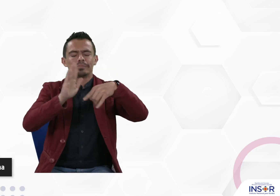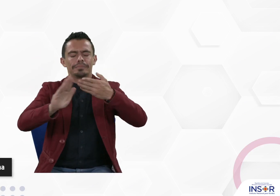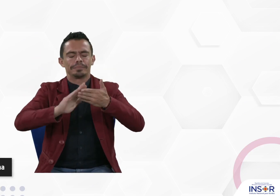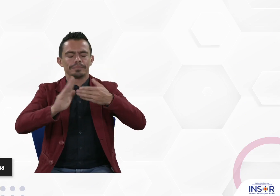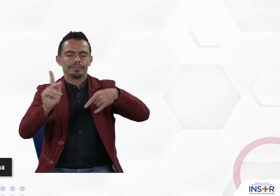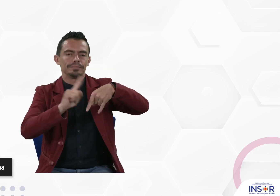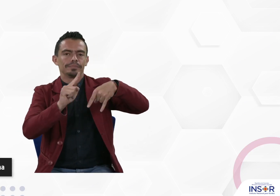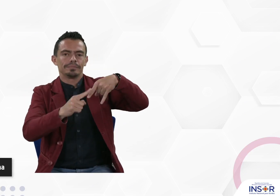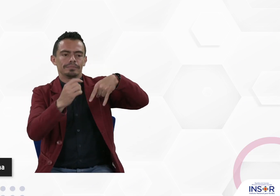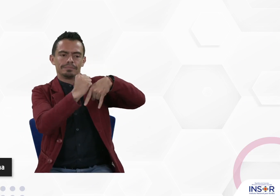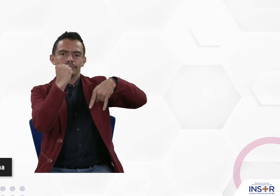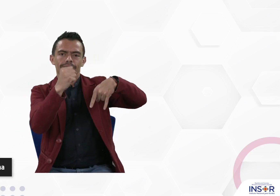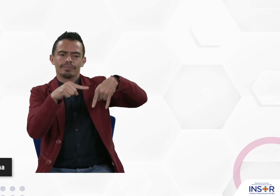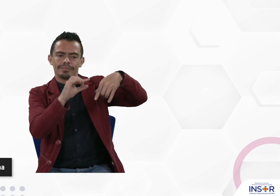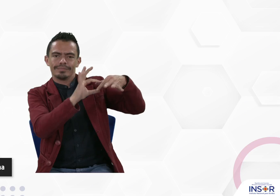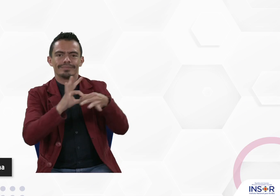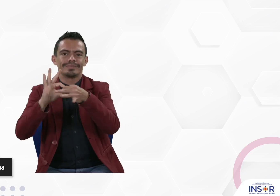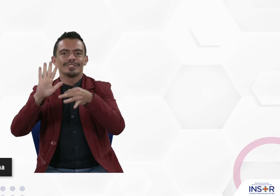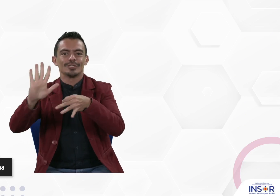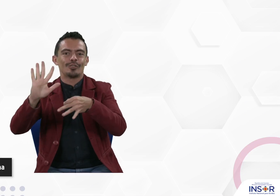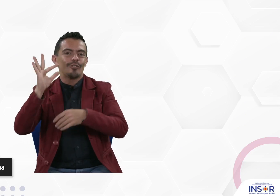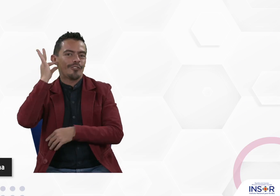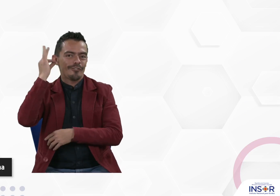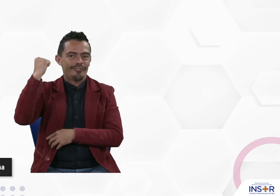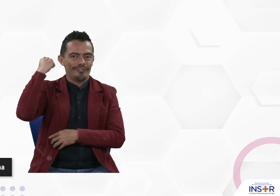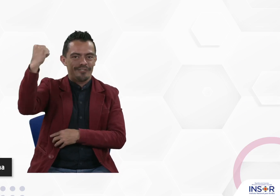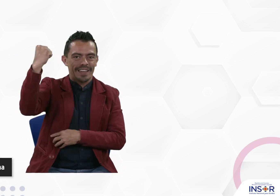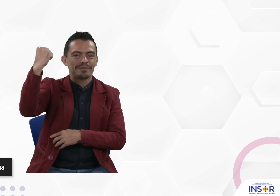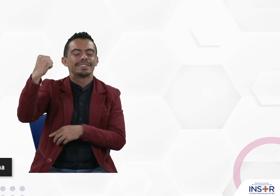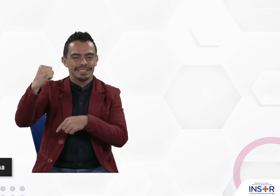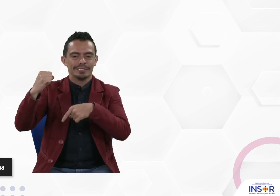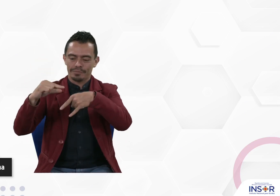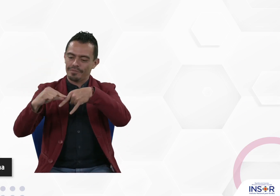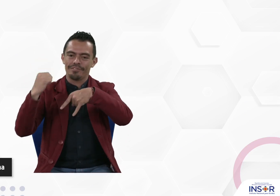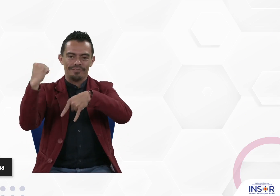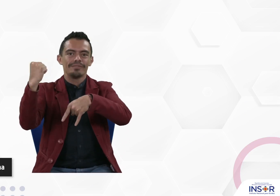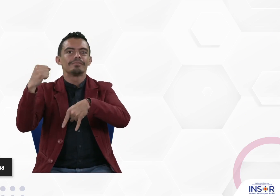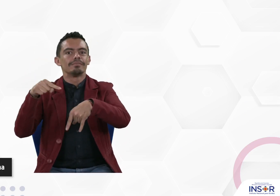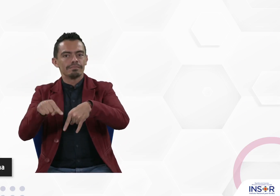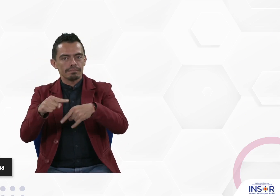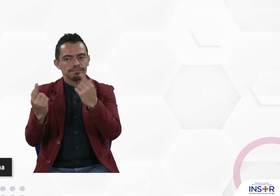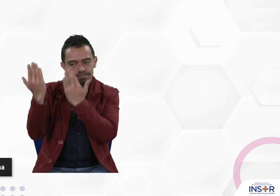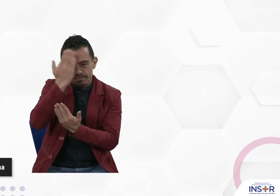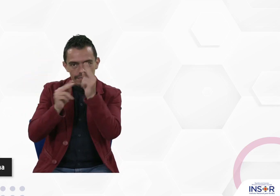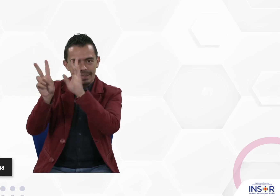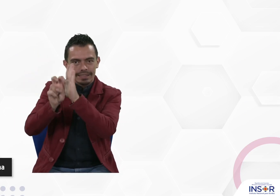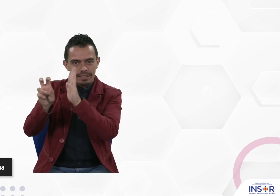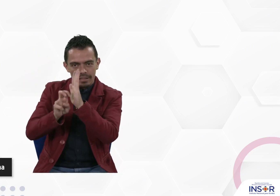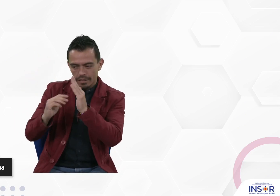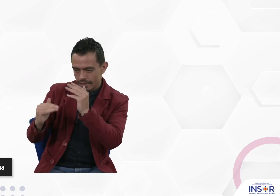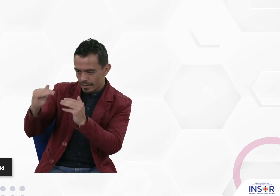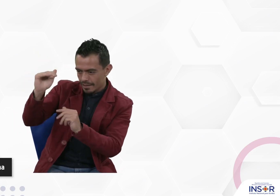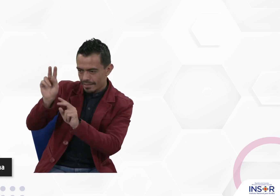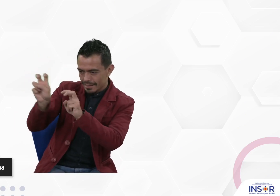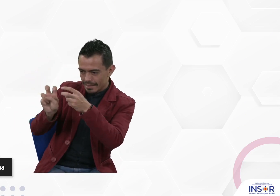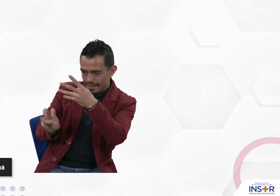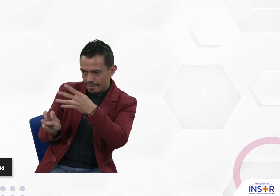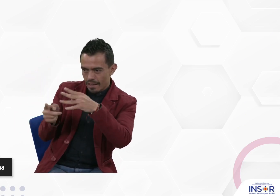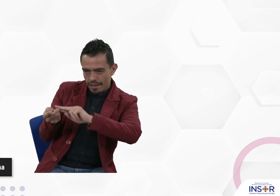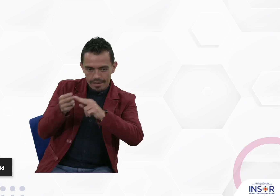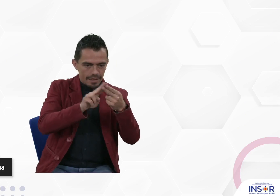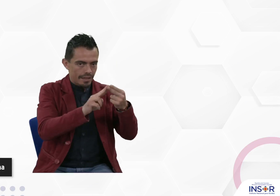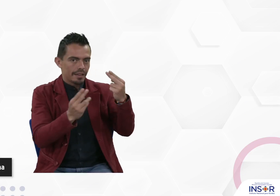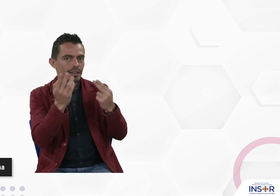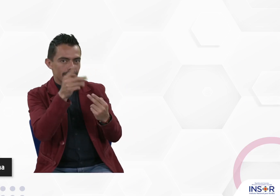y Anderson en especial sobre el sordismo, él haciendo un comparativo también con el feminismo, en esas teorías y en